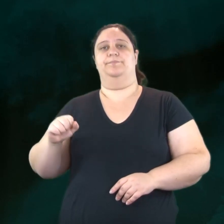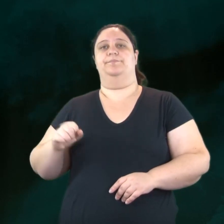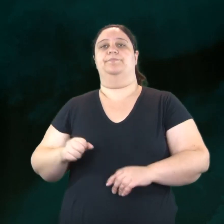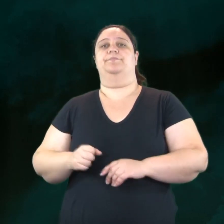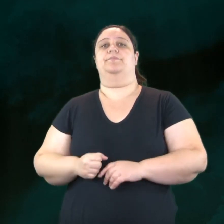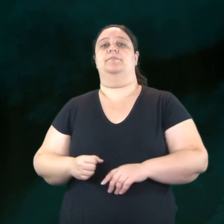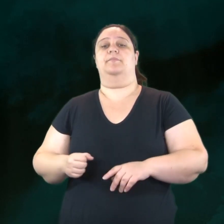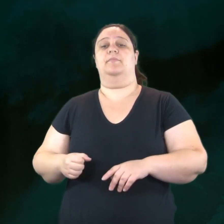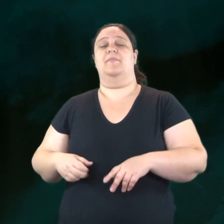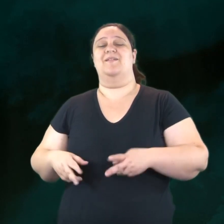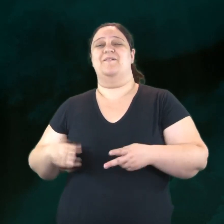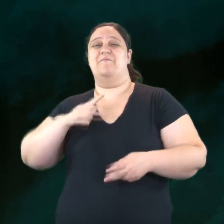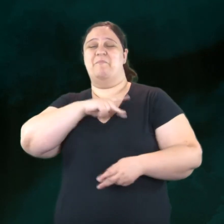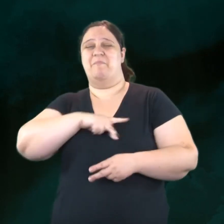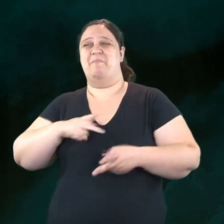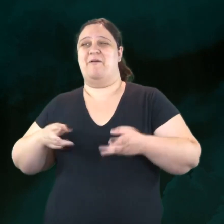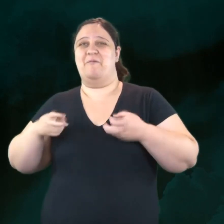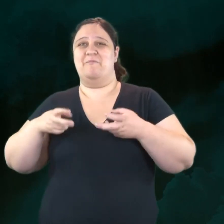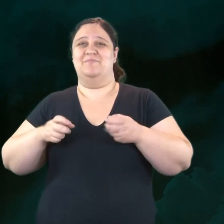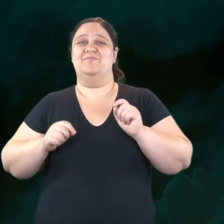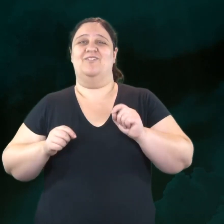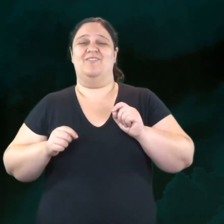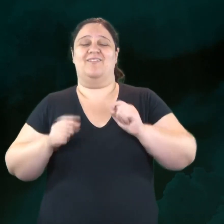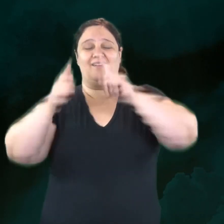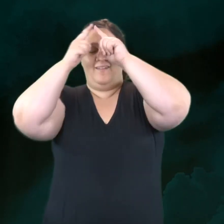que os gregos eram